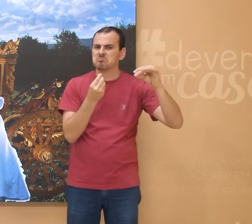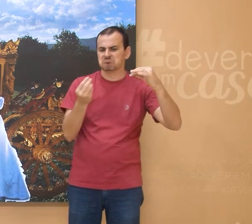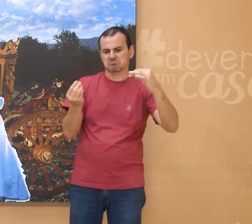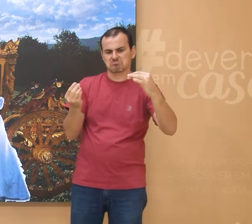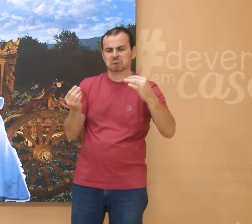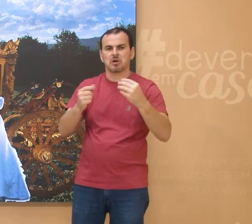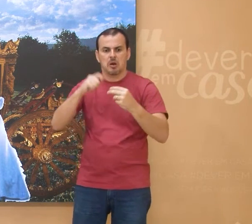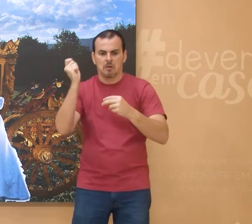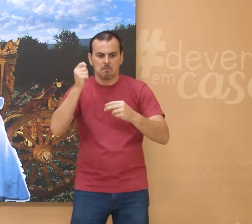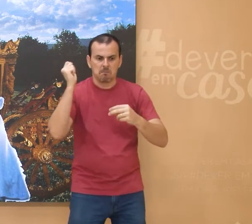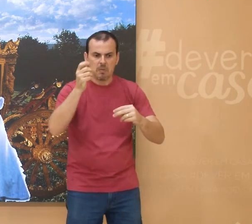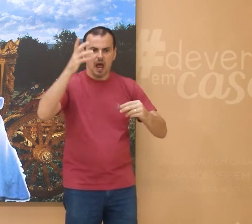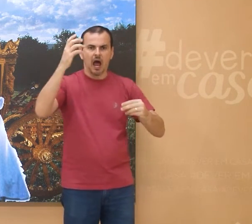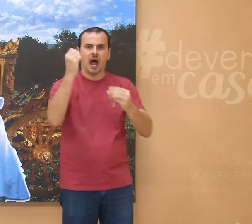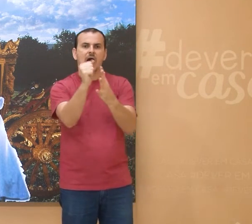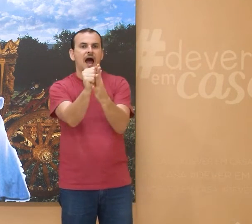e luvas brilhantes.